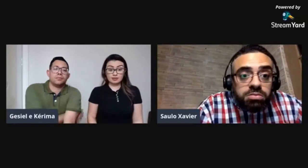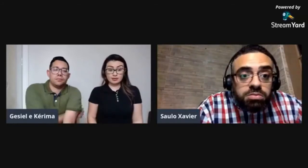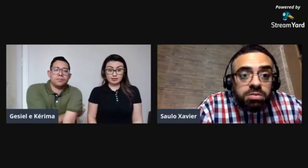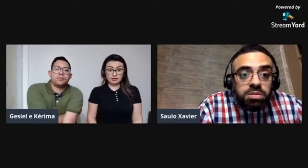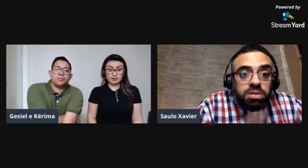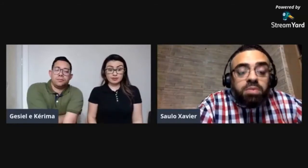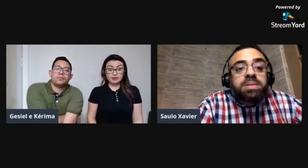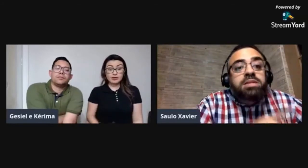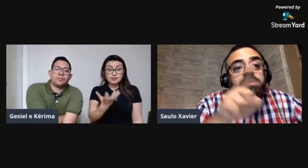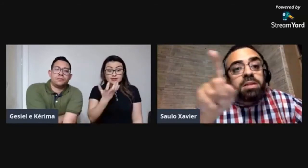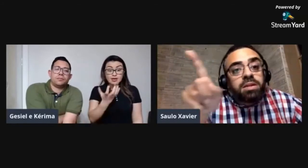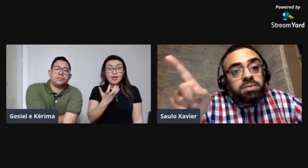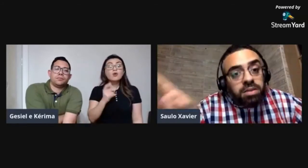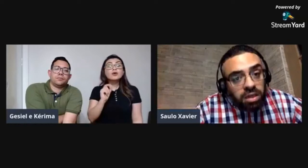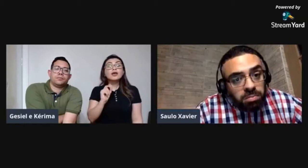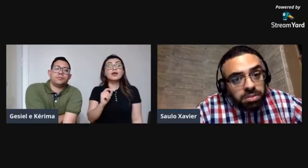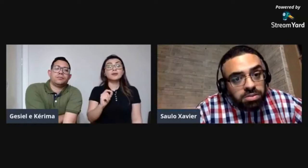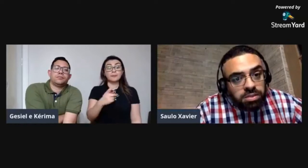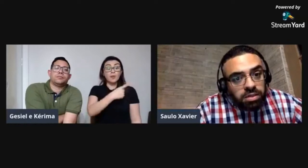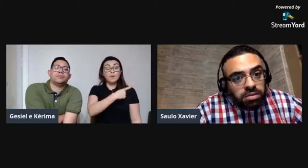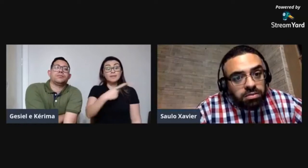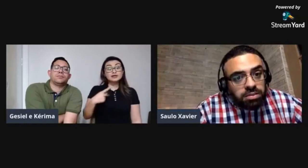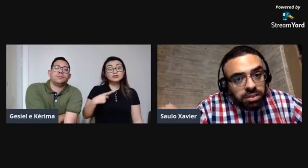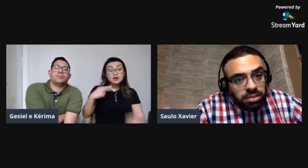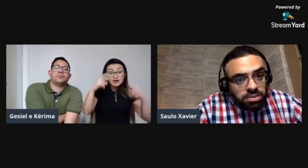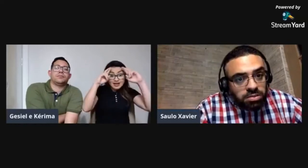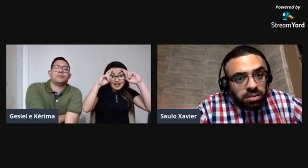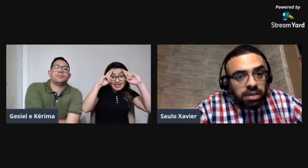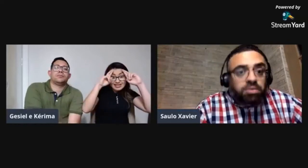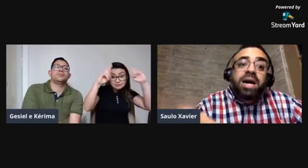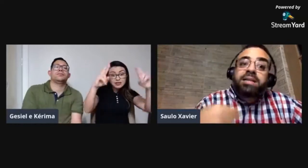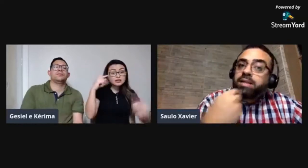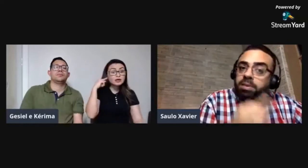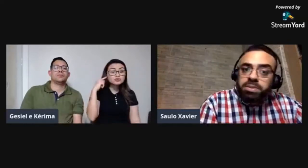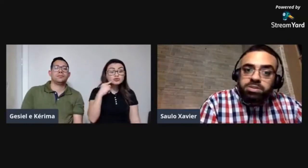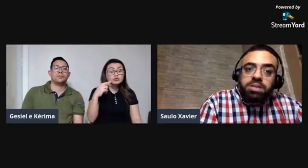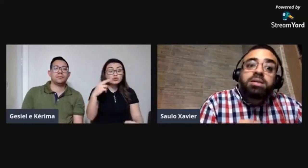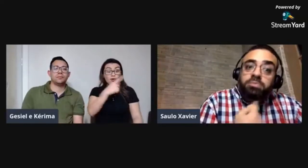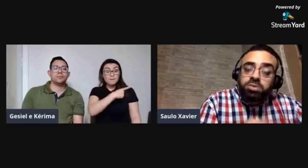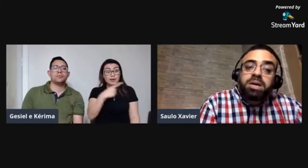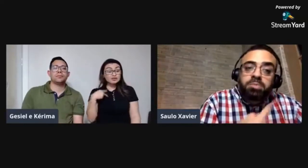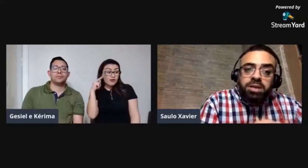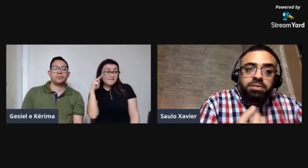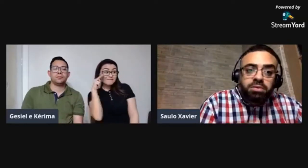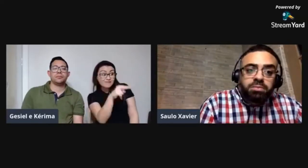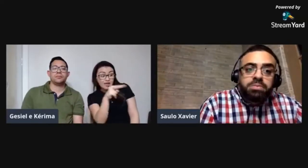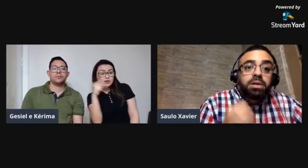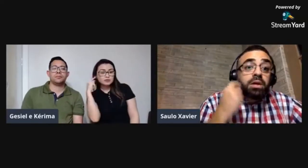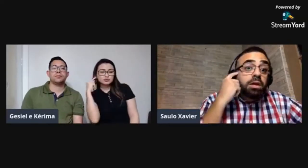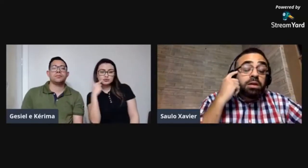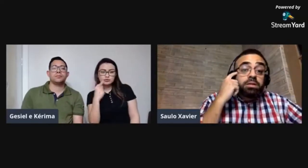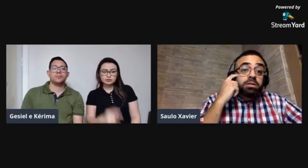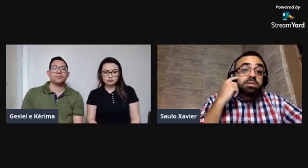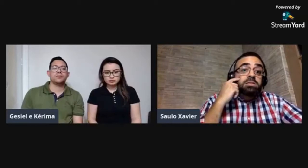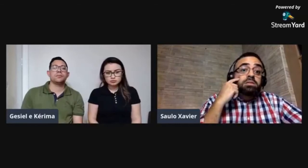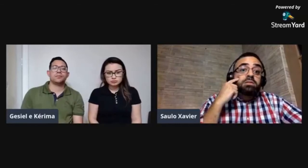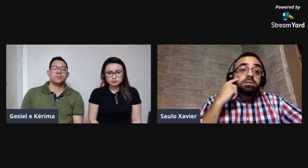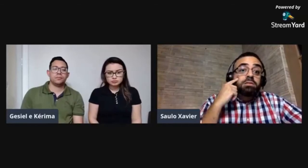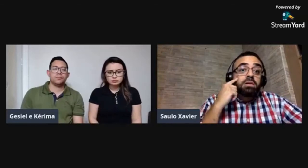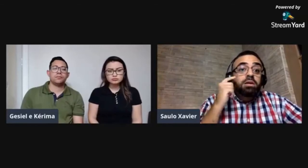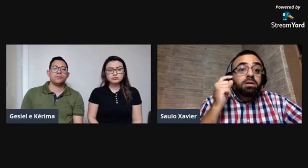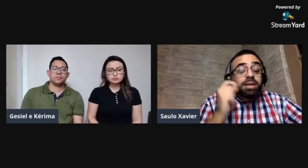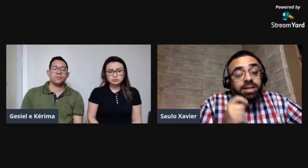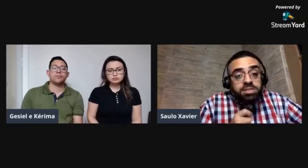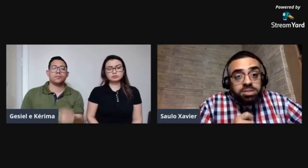existe. E começa a respeitar o intérprete dele na igreja local. A intérprete dele, que é muito mais mulher do que homem. Então,